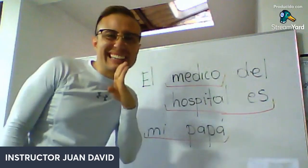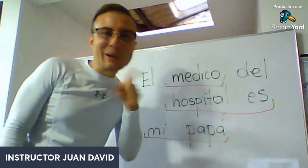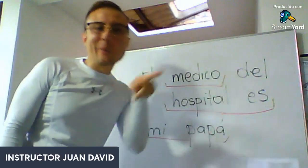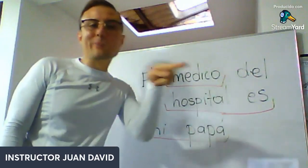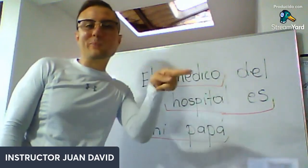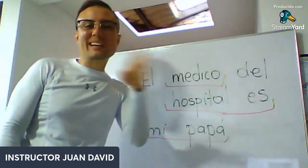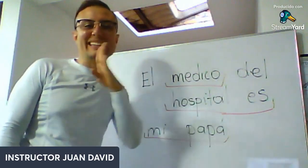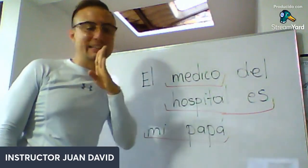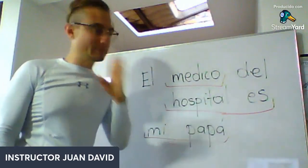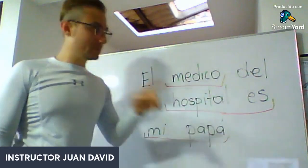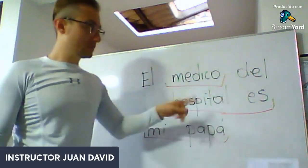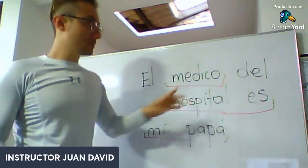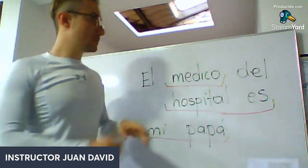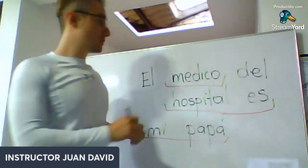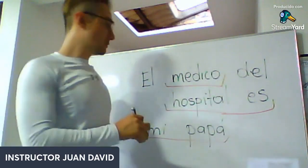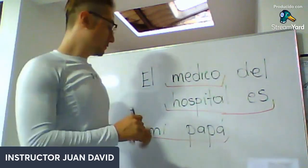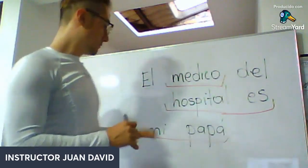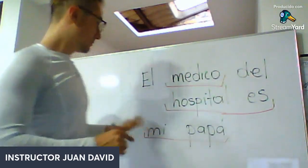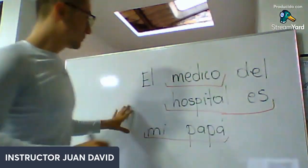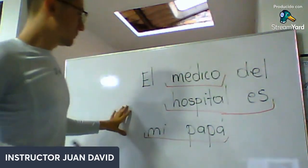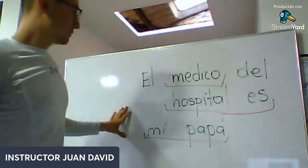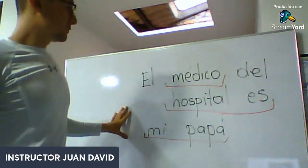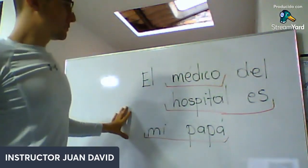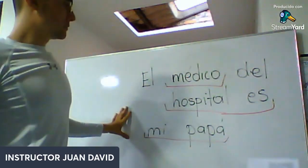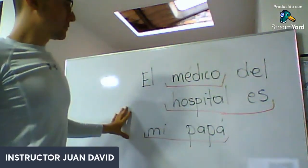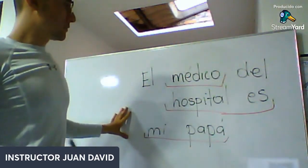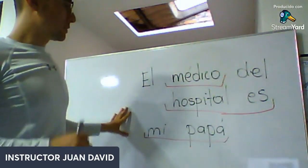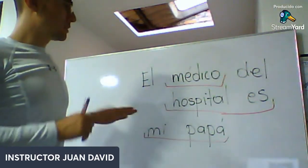es algo hace referencia a una persona